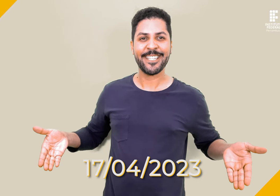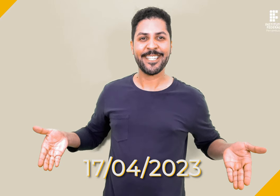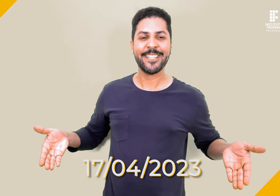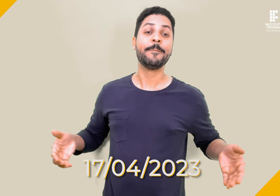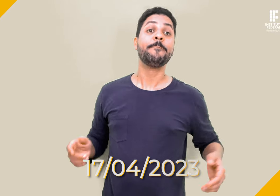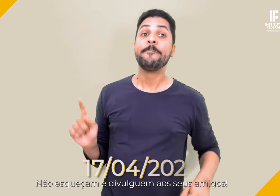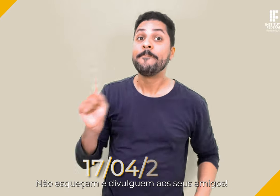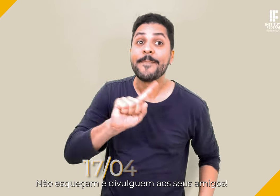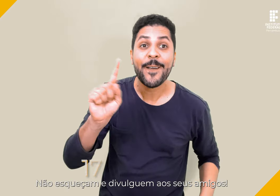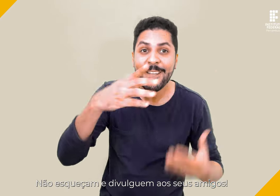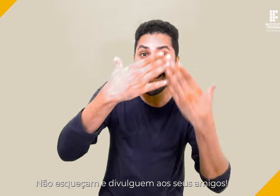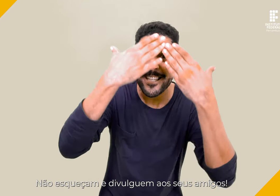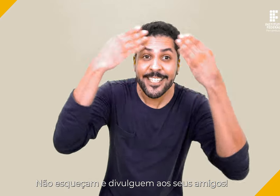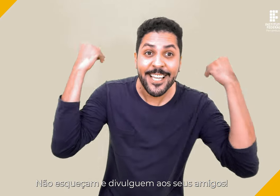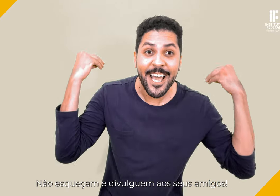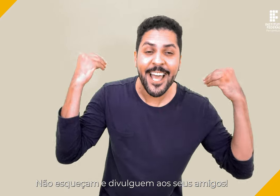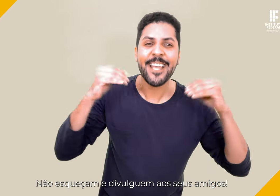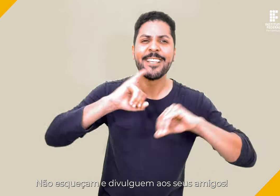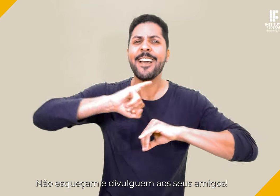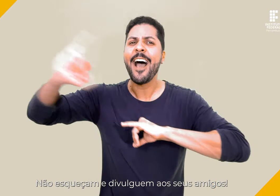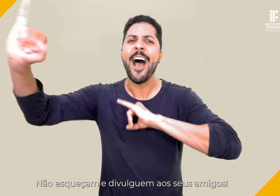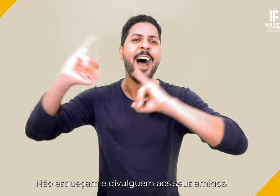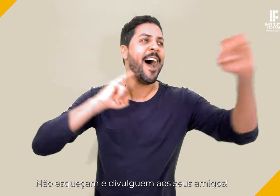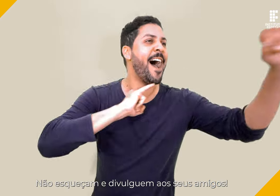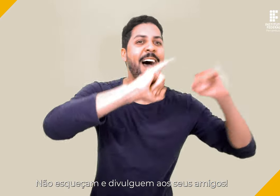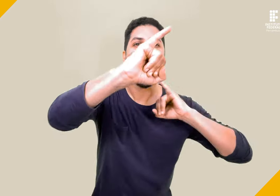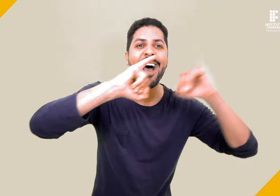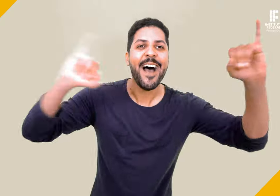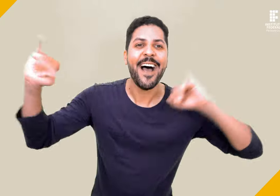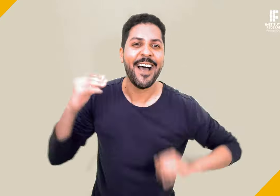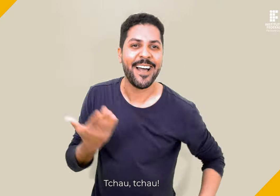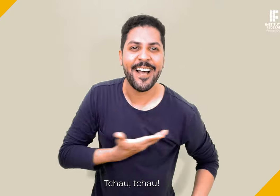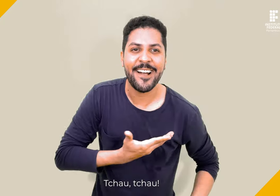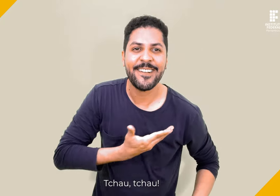Não esqueçam e divulguem aos seus amigos. Tchau, tchau!